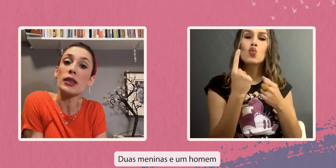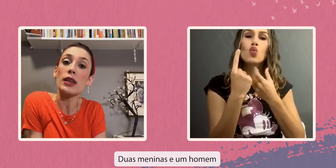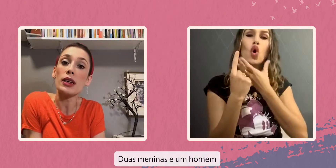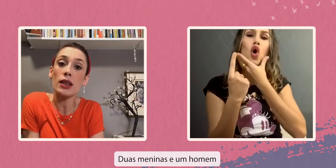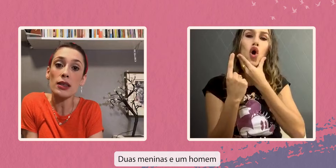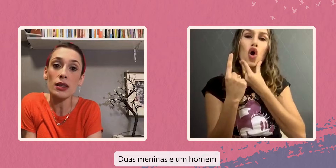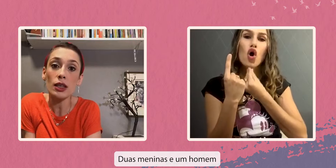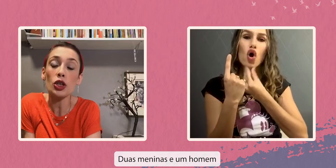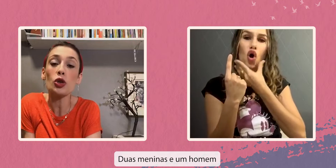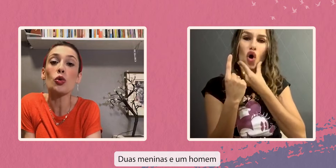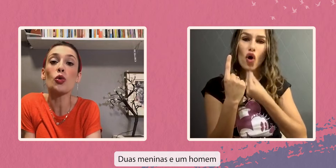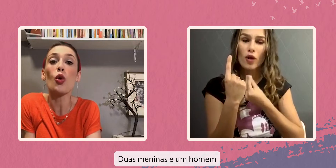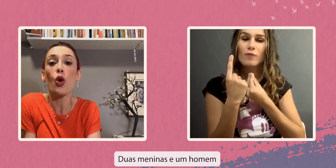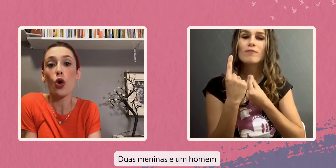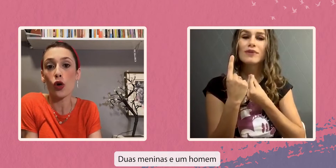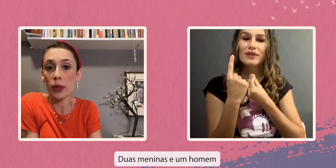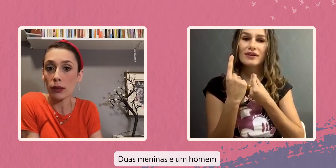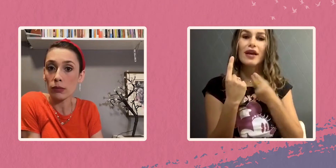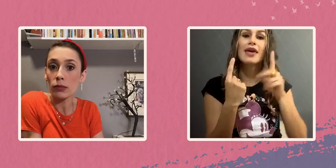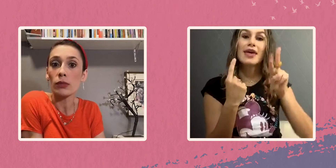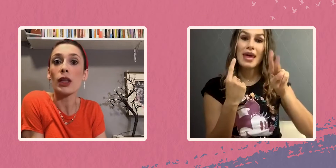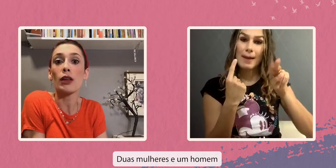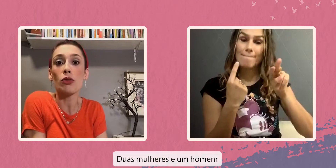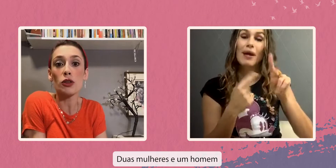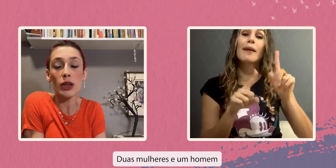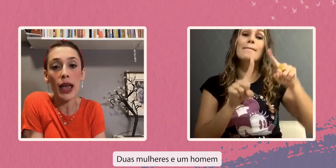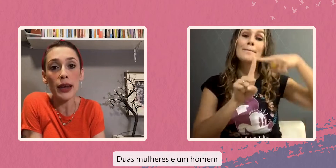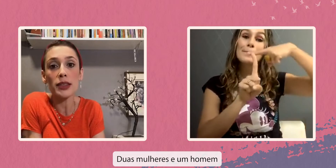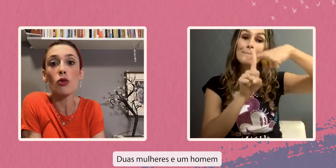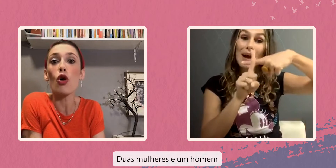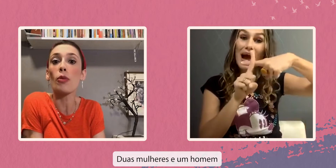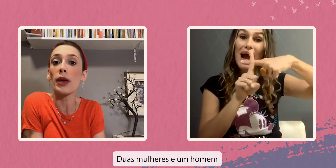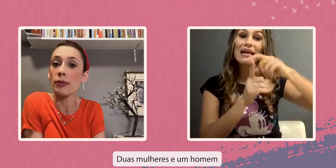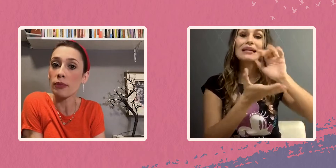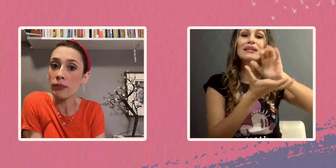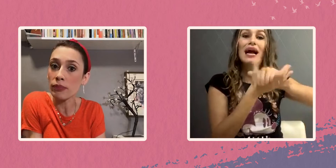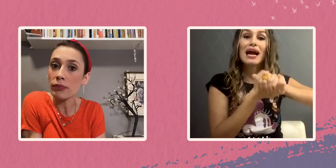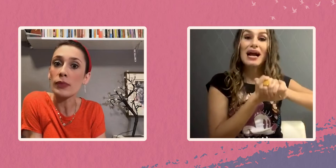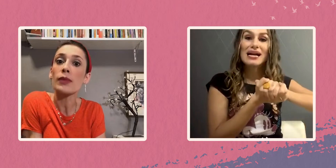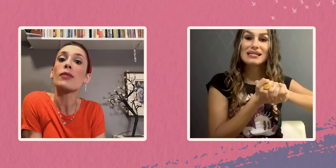2 meninas e um homem. 2 mulheres.